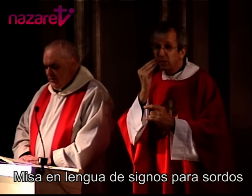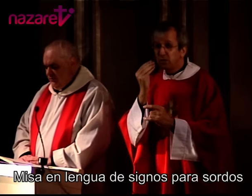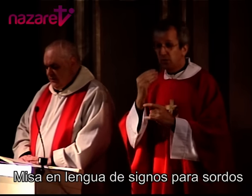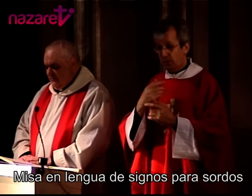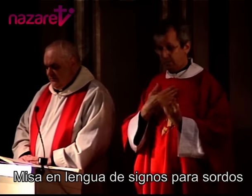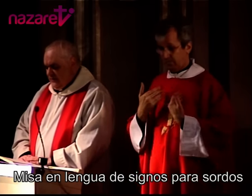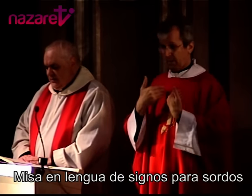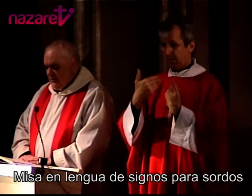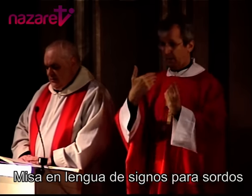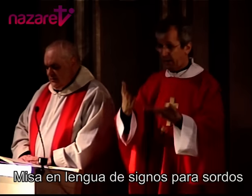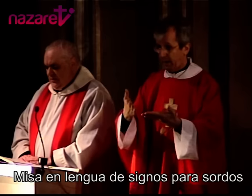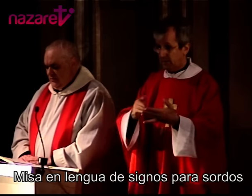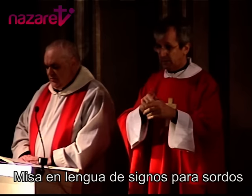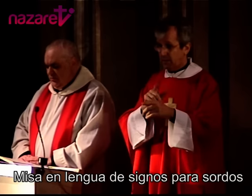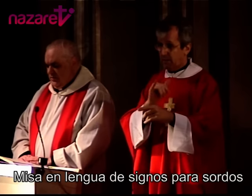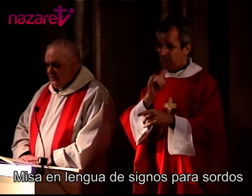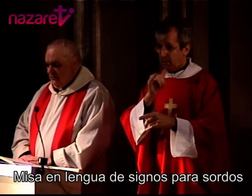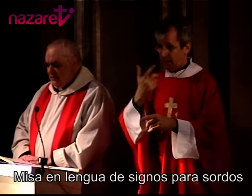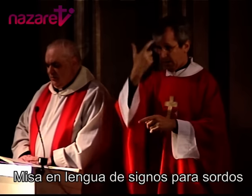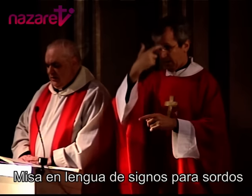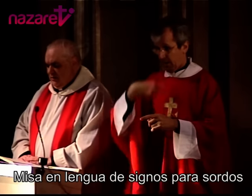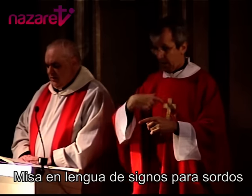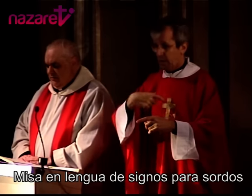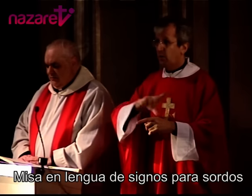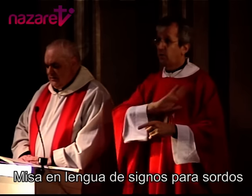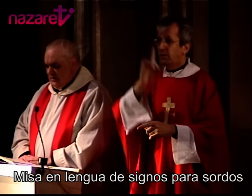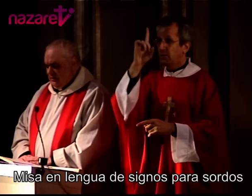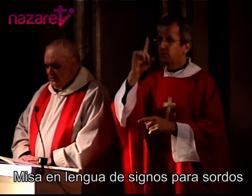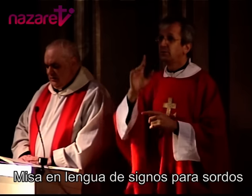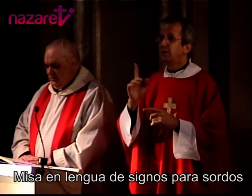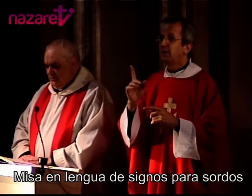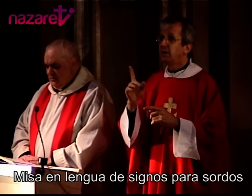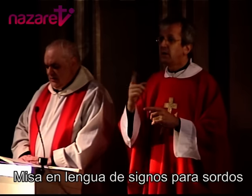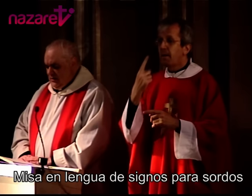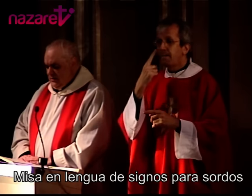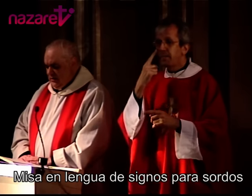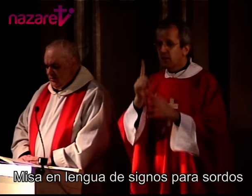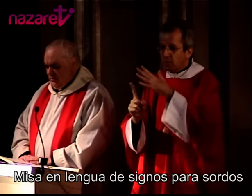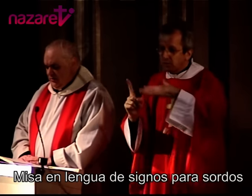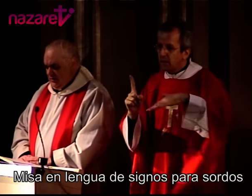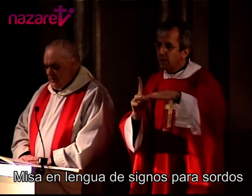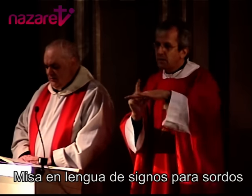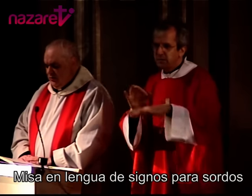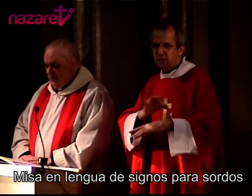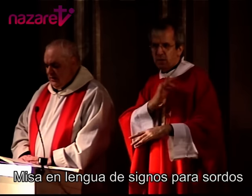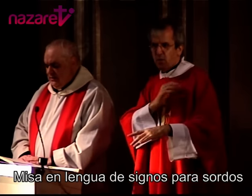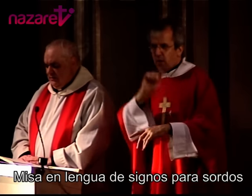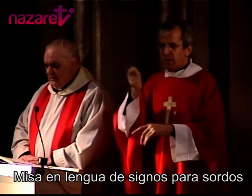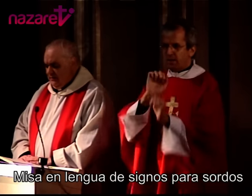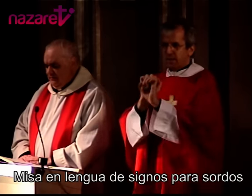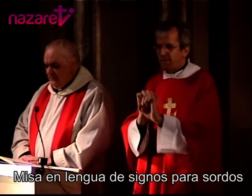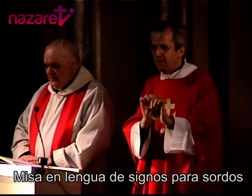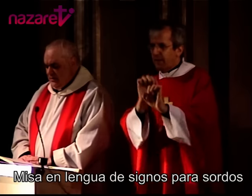Hijo del Hombre». Viendo los que estaban con él lo que iba a pasar, dijeron: «Señor, herimos con la